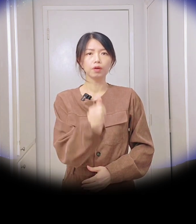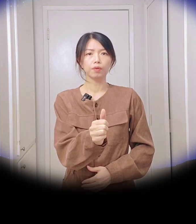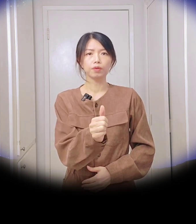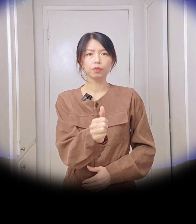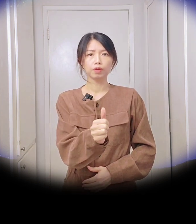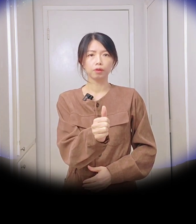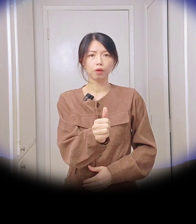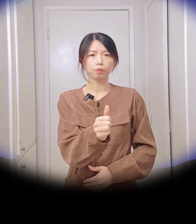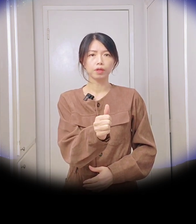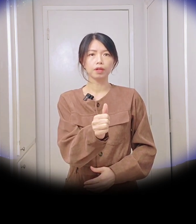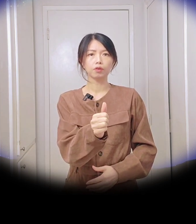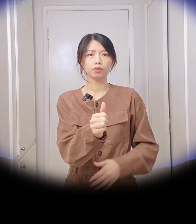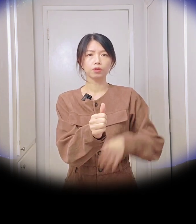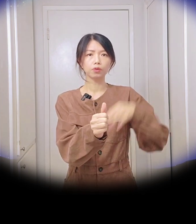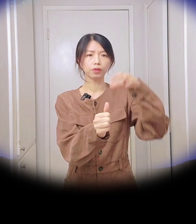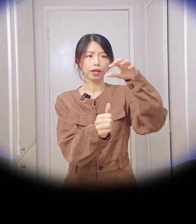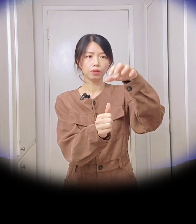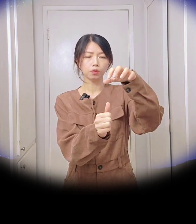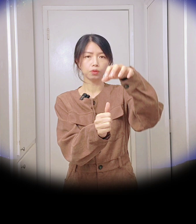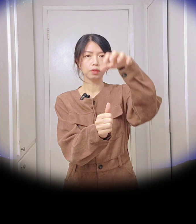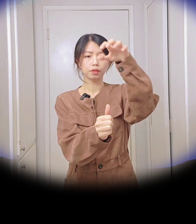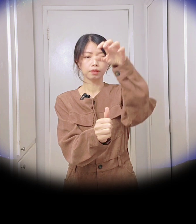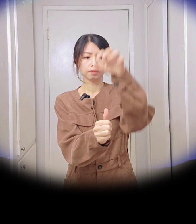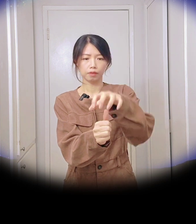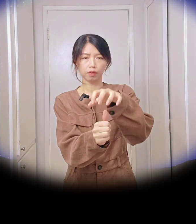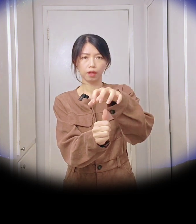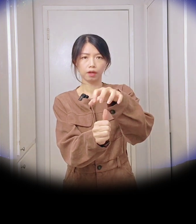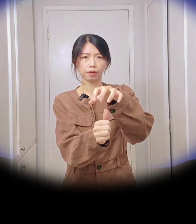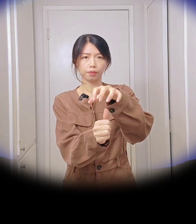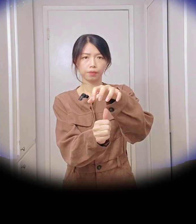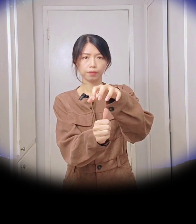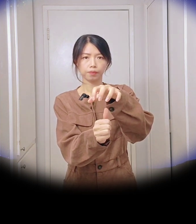수어는 왼손이 이렇게 엄지를 세워주시고 다른 손은 이렇게